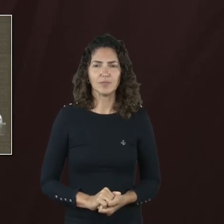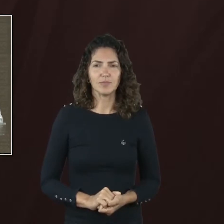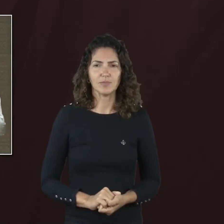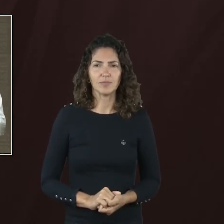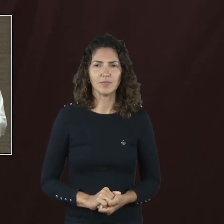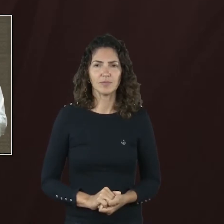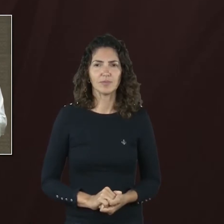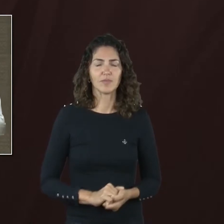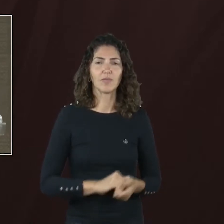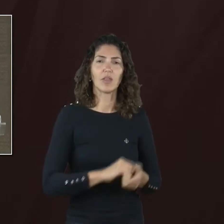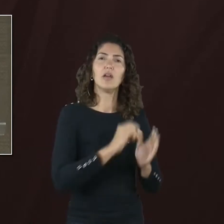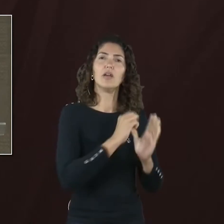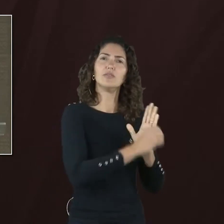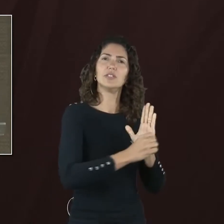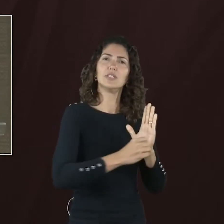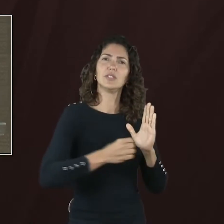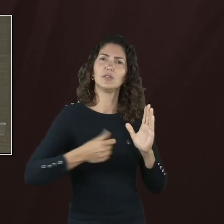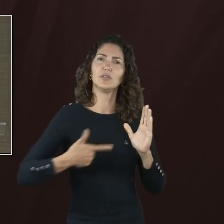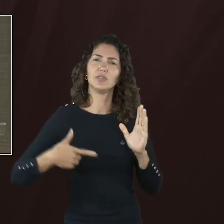21.